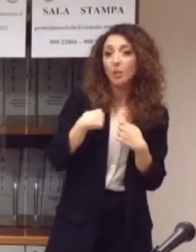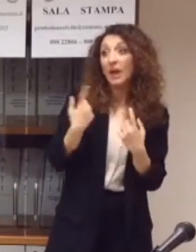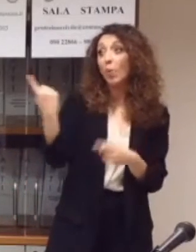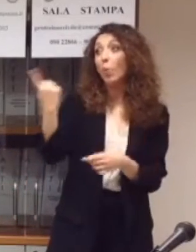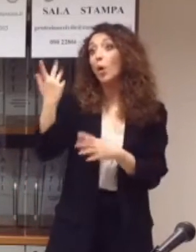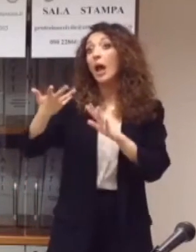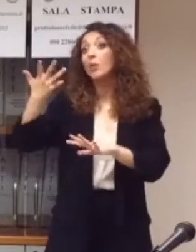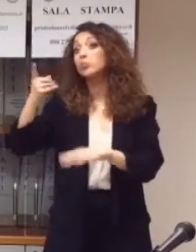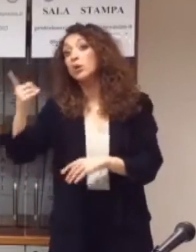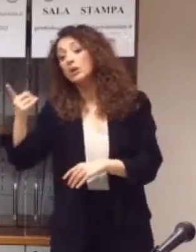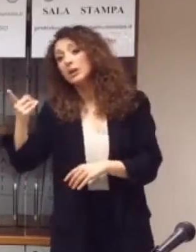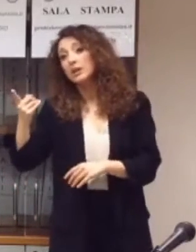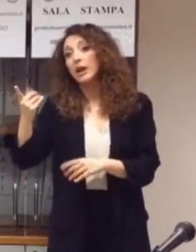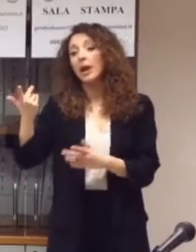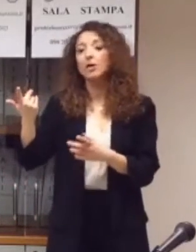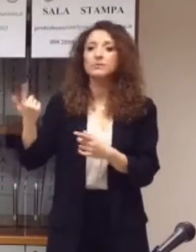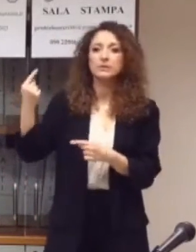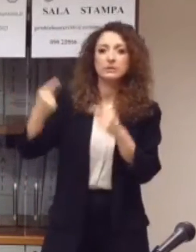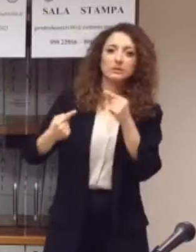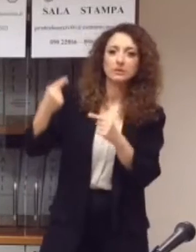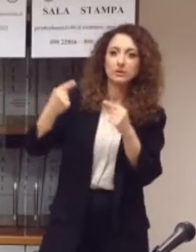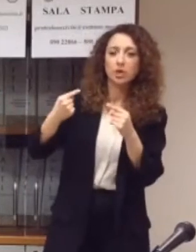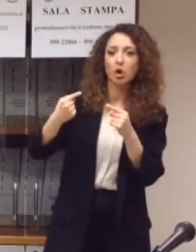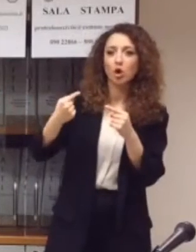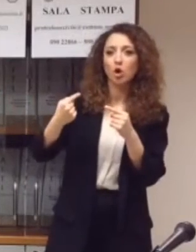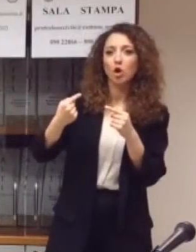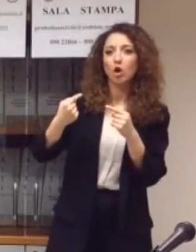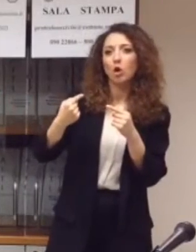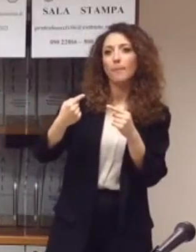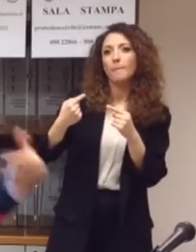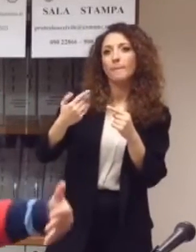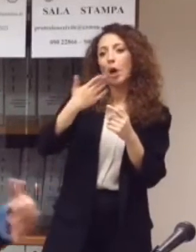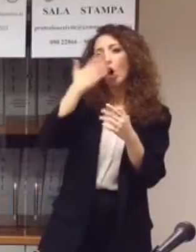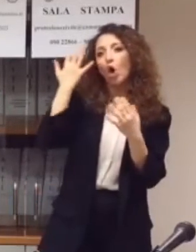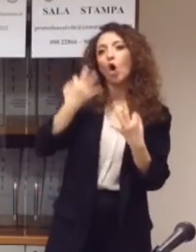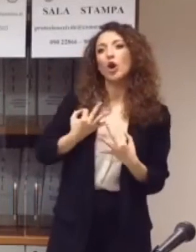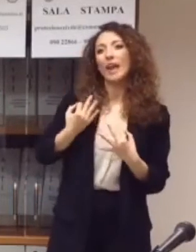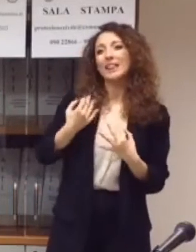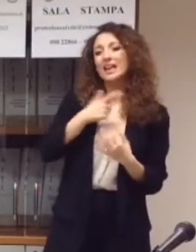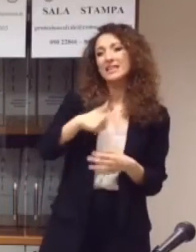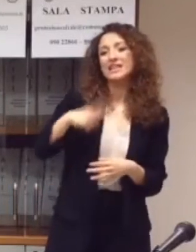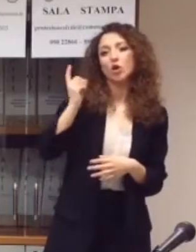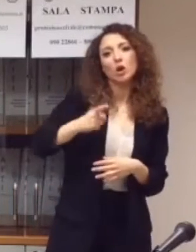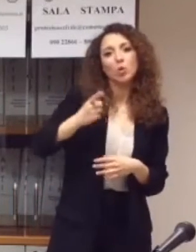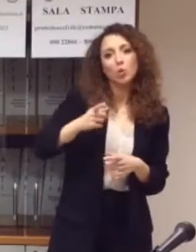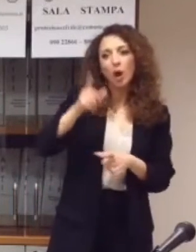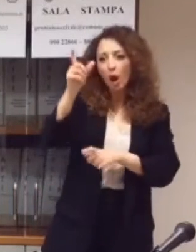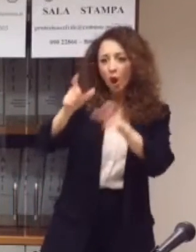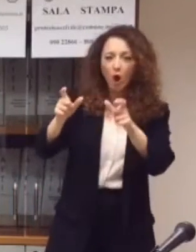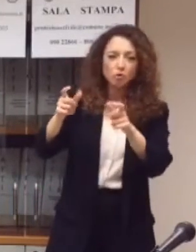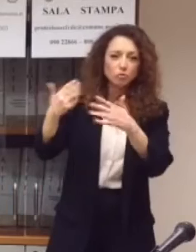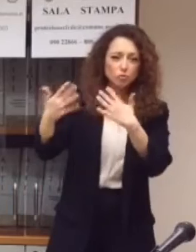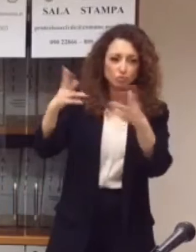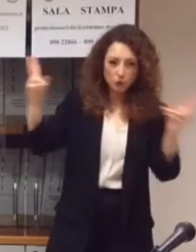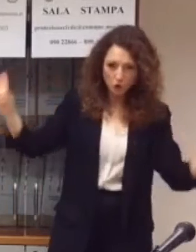autorità che mette in discussione la correttezza dell'operato del sindaco De Luca, escono subito con il solito prototipo,